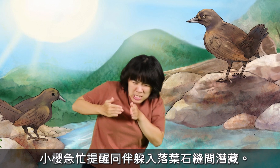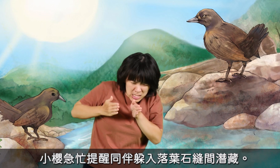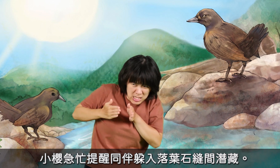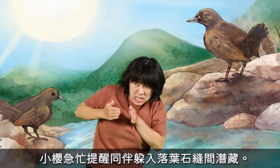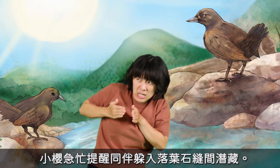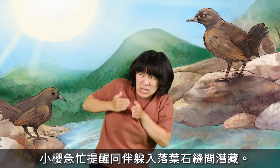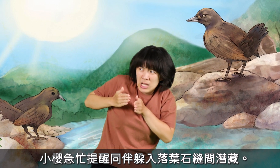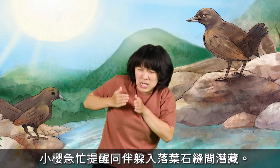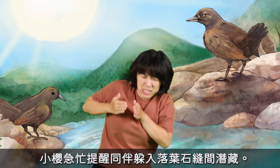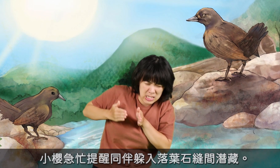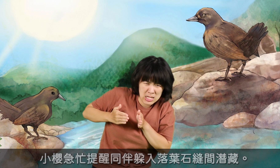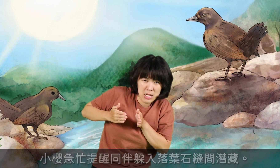间潜藏。